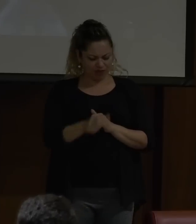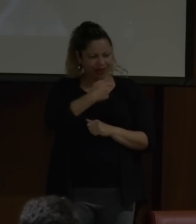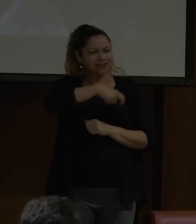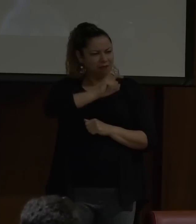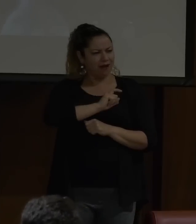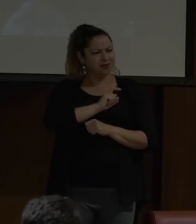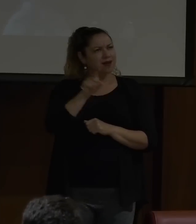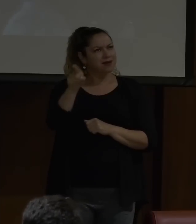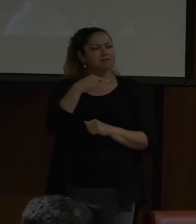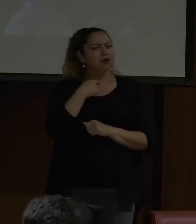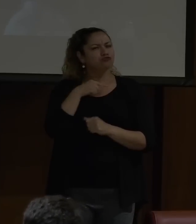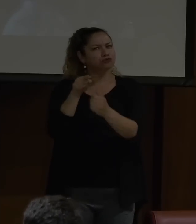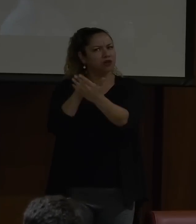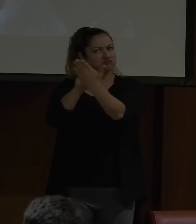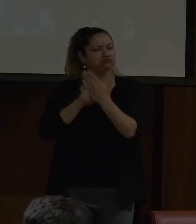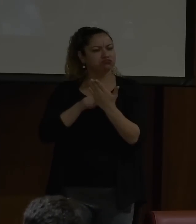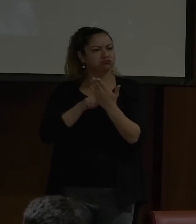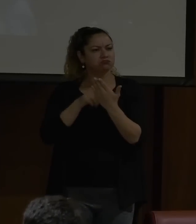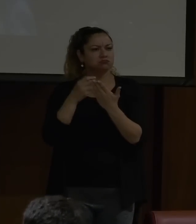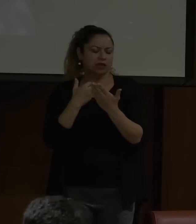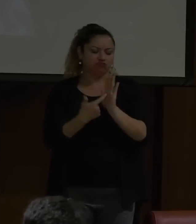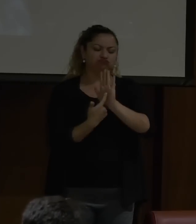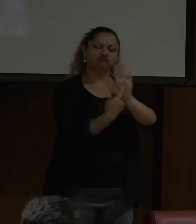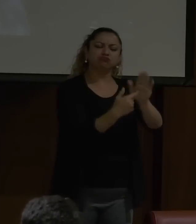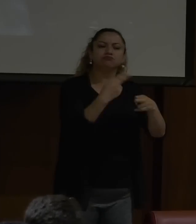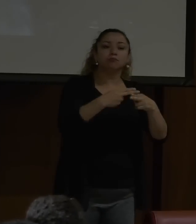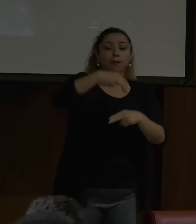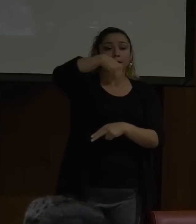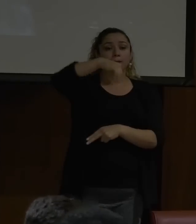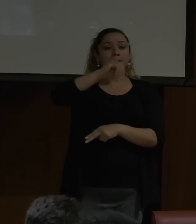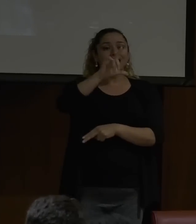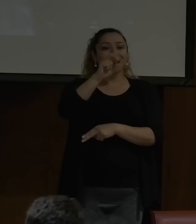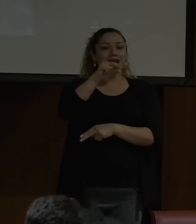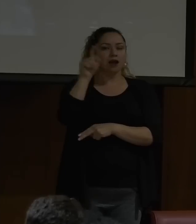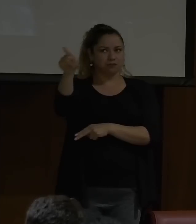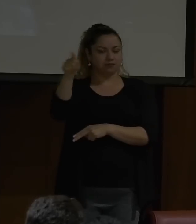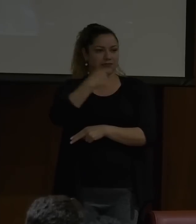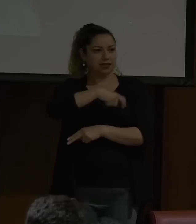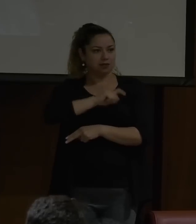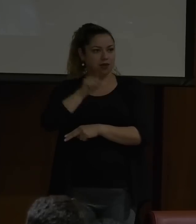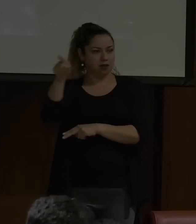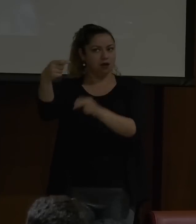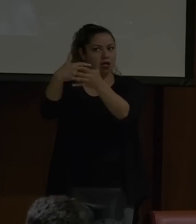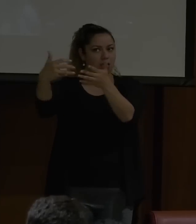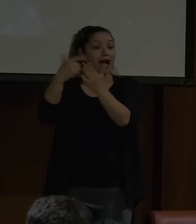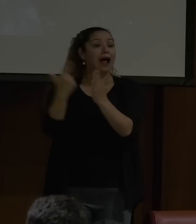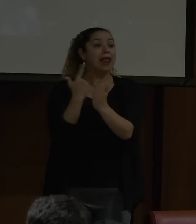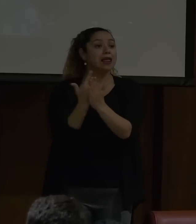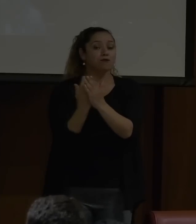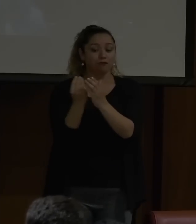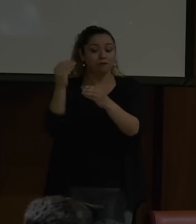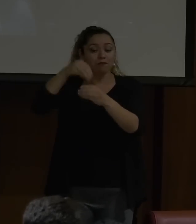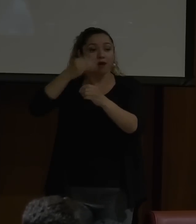siempre me gusta traer a colación, Milena Tusquet, en un libro bellísimo que se llama También esto